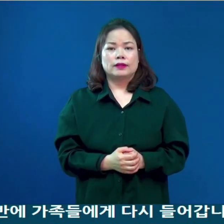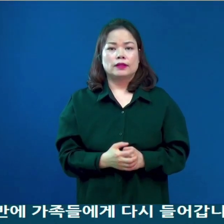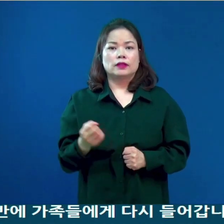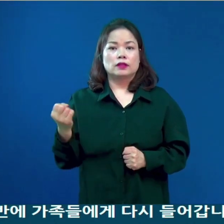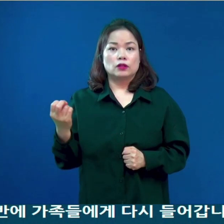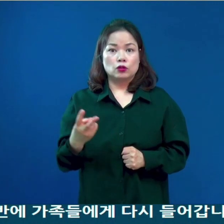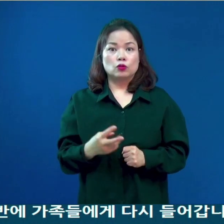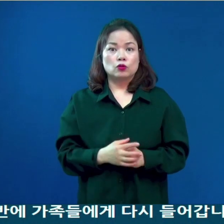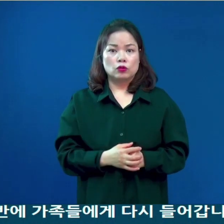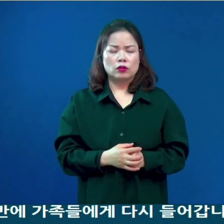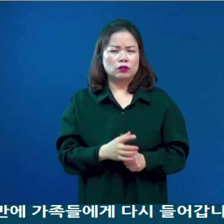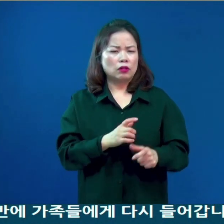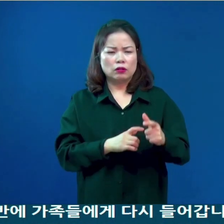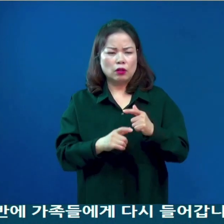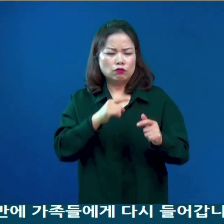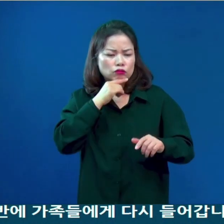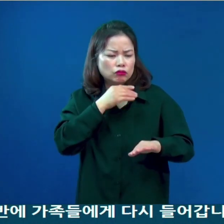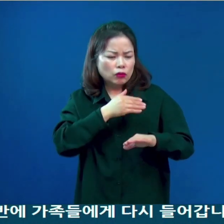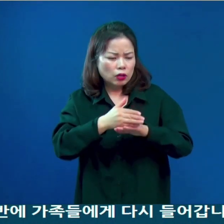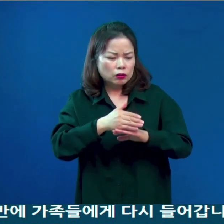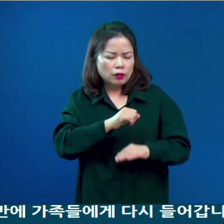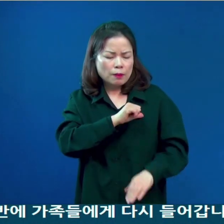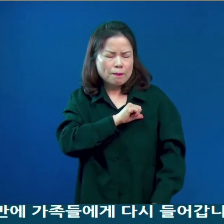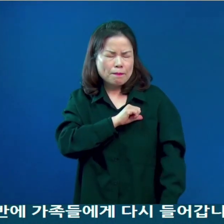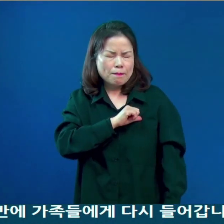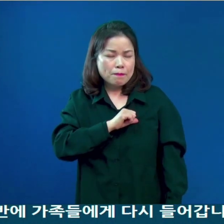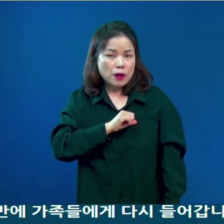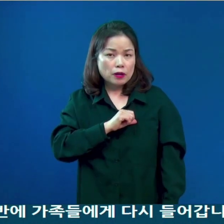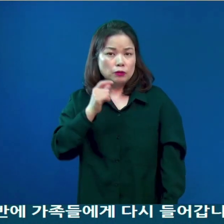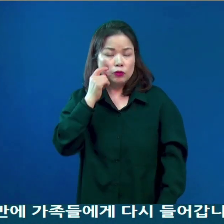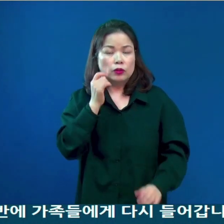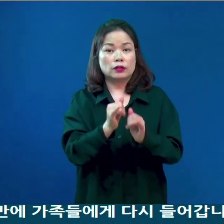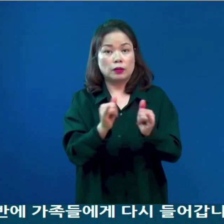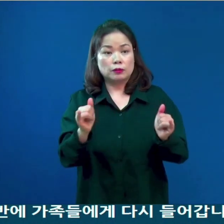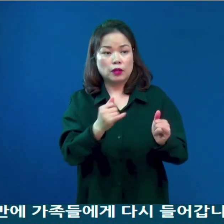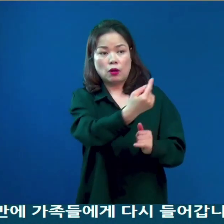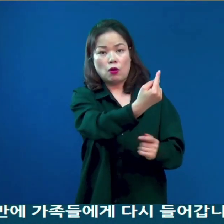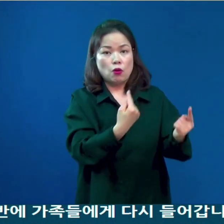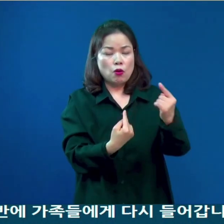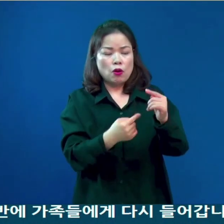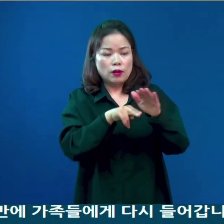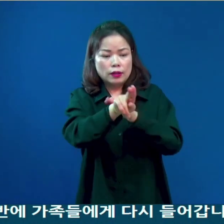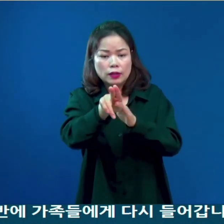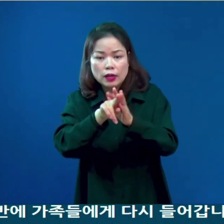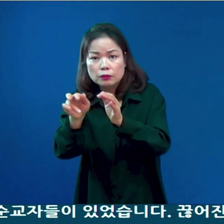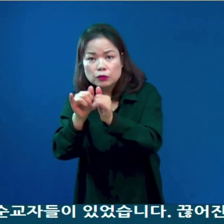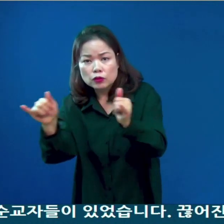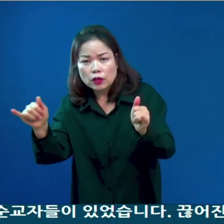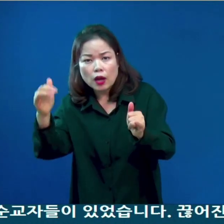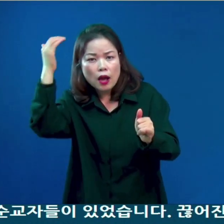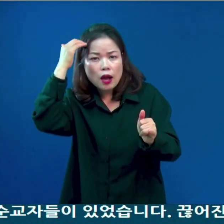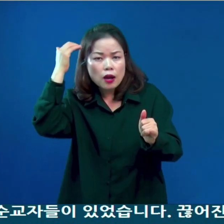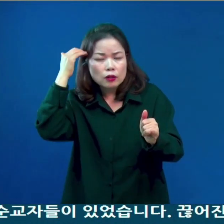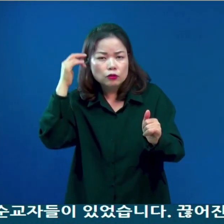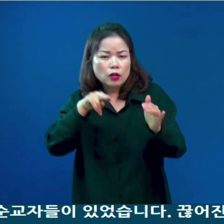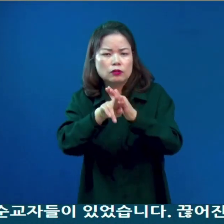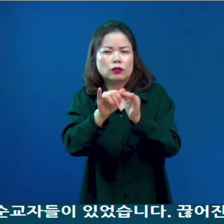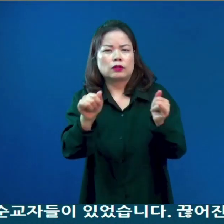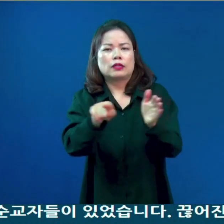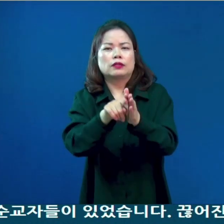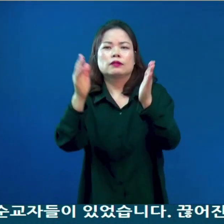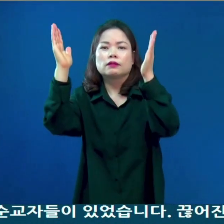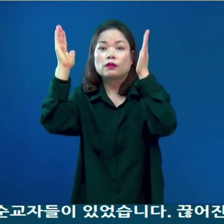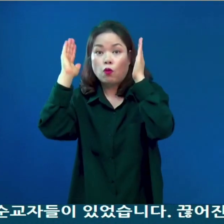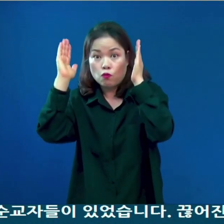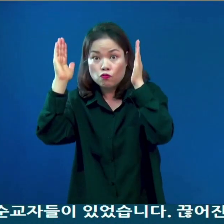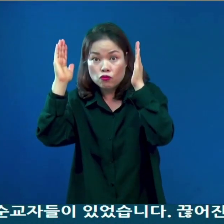그리고 더 이상 북한에서 견딜 수 없는 분들이 나오시기 시작하면서 한국 땅에 이제 들어오셔서 신학을 공부하기